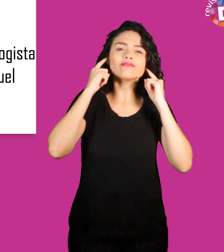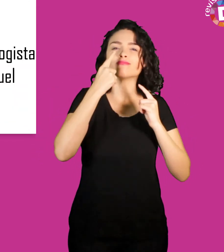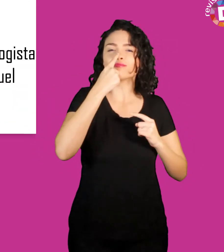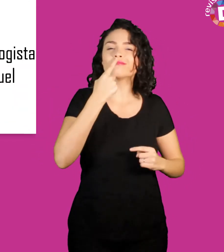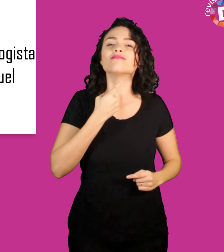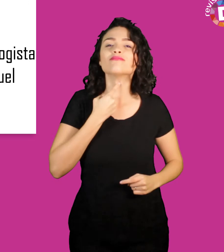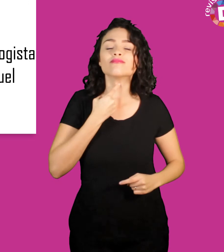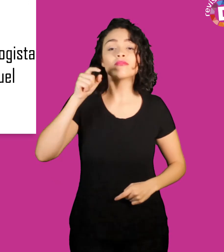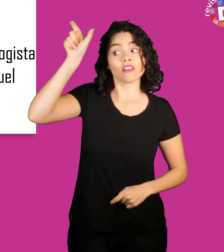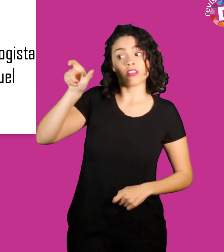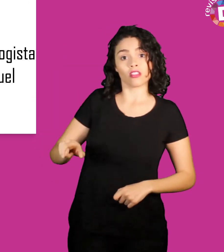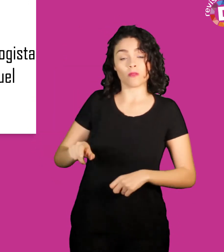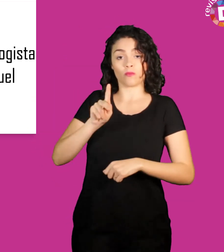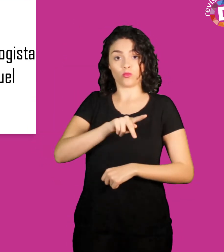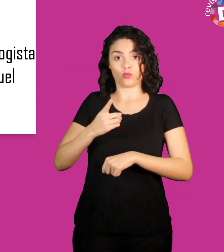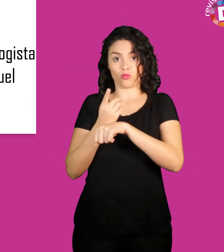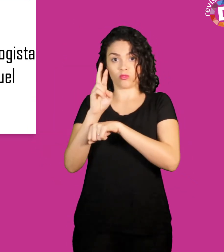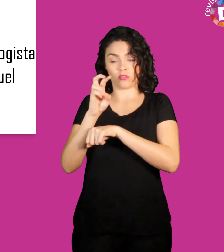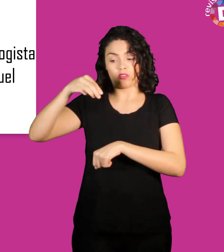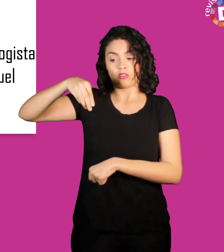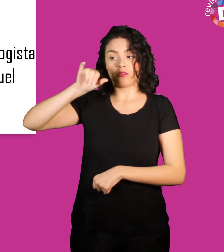professor doutor miguel hypólito